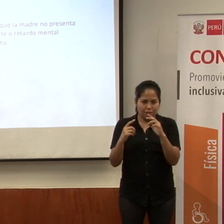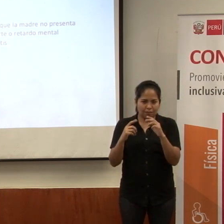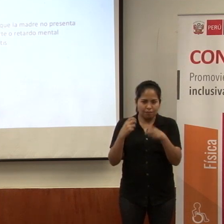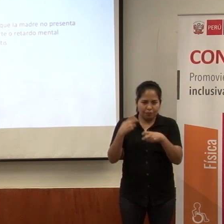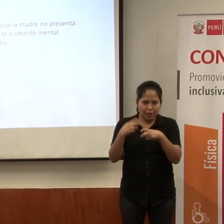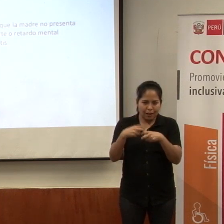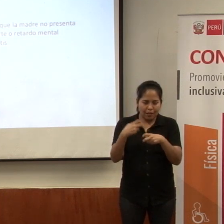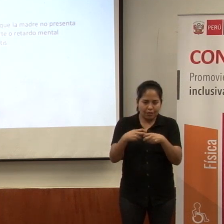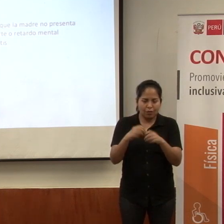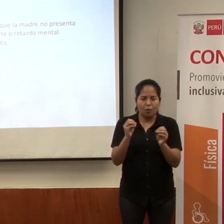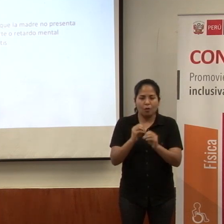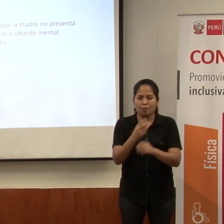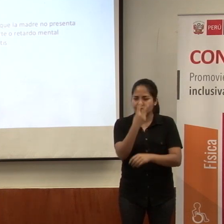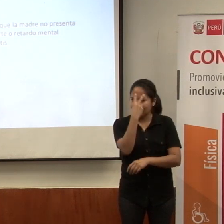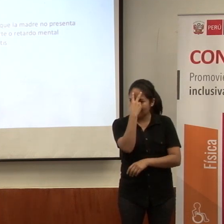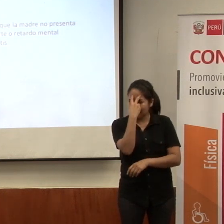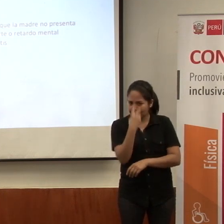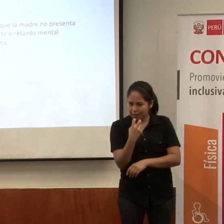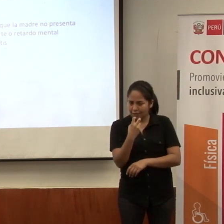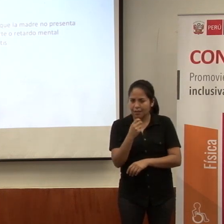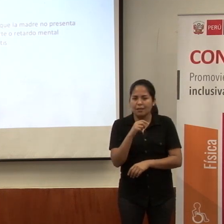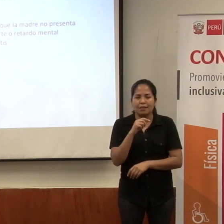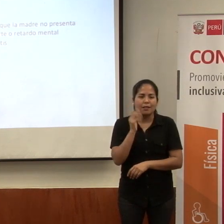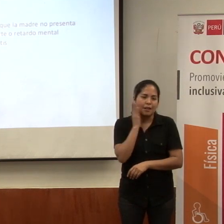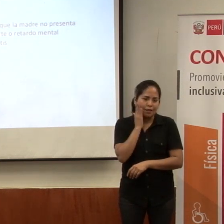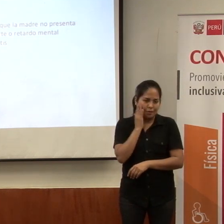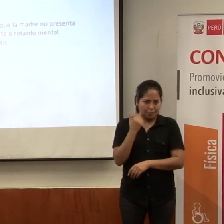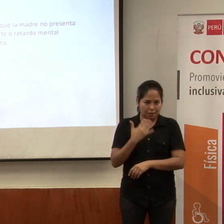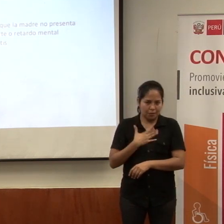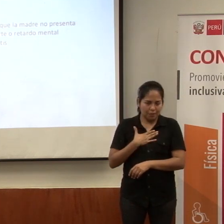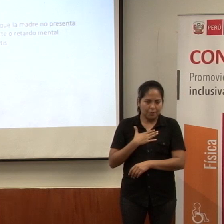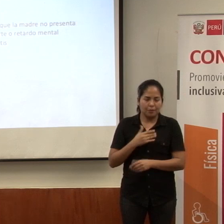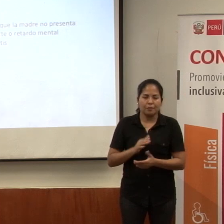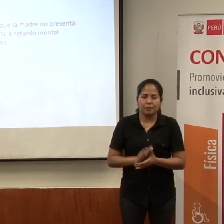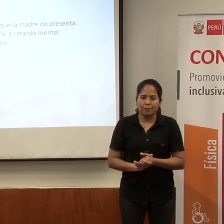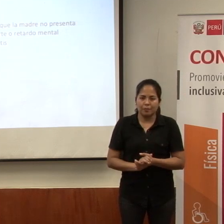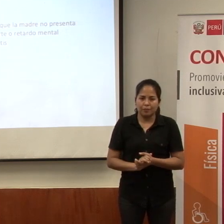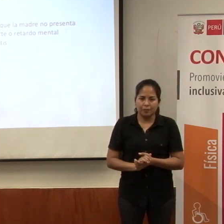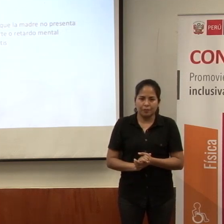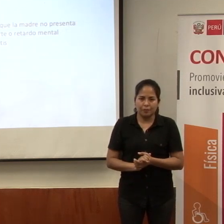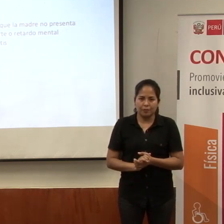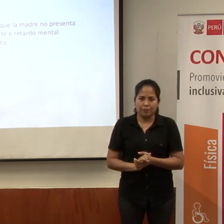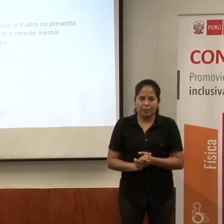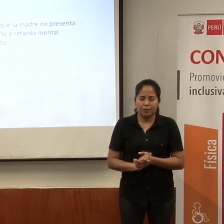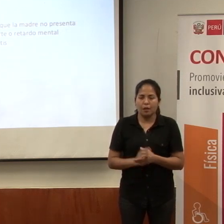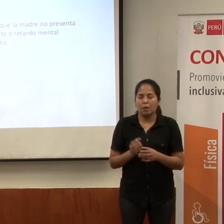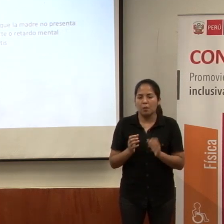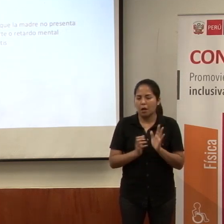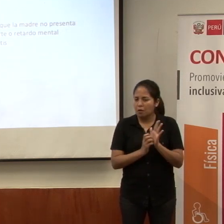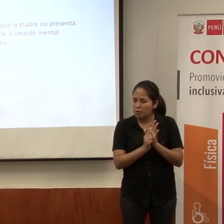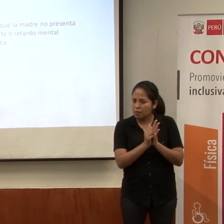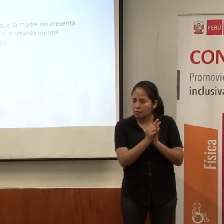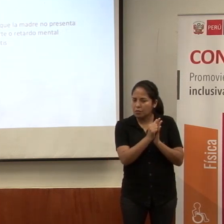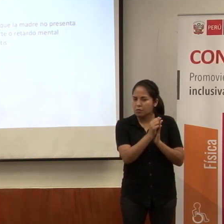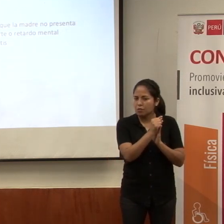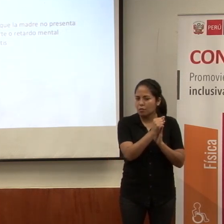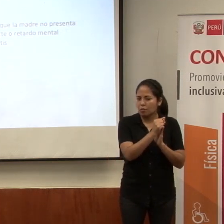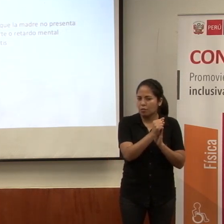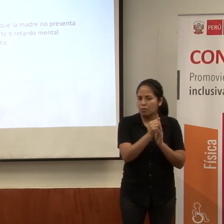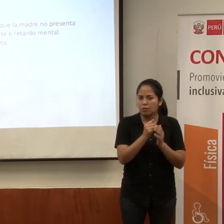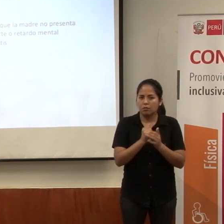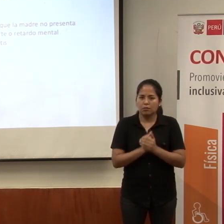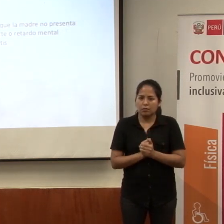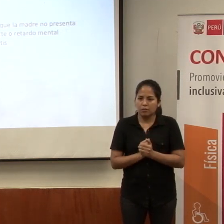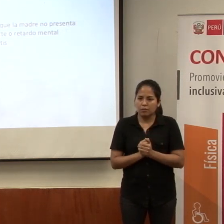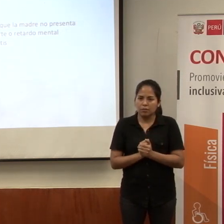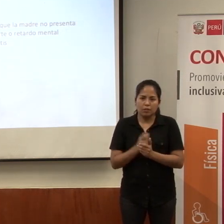mundo, junto con el sarampión. Podemos hablar también del citomegalovirus, que es una infección frecuente, que todavía lamentablemente la